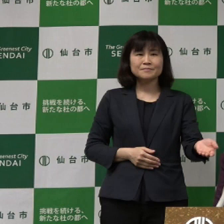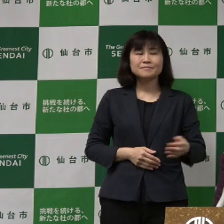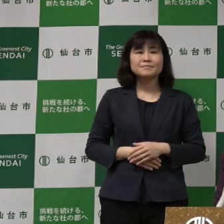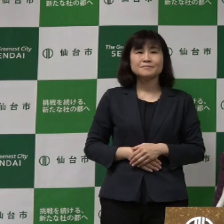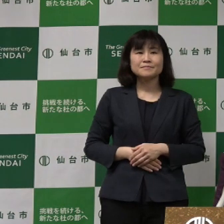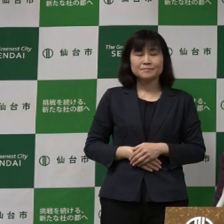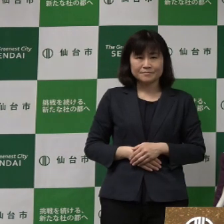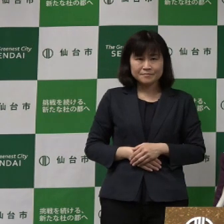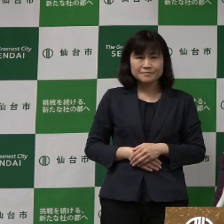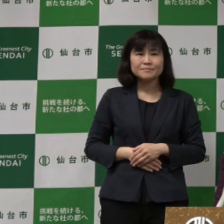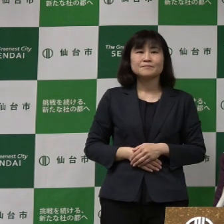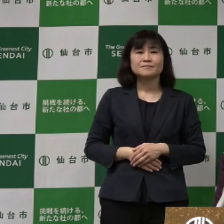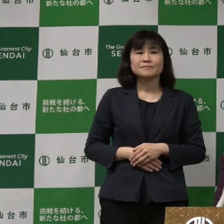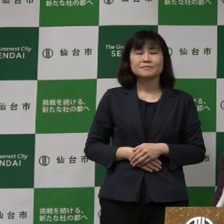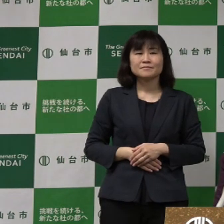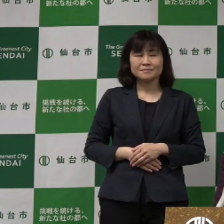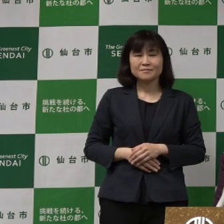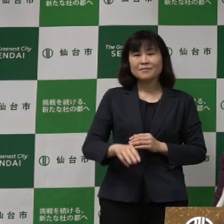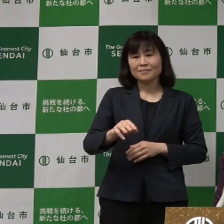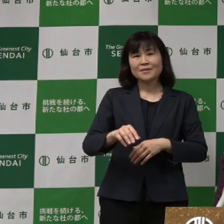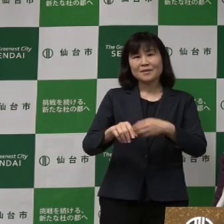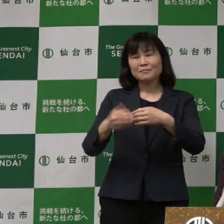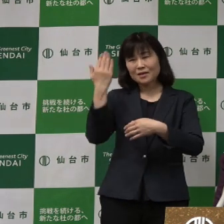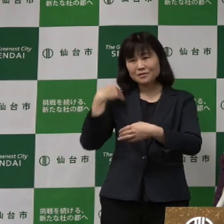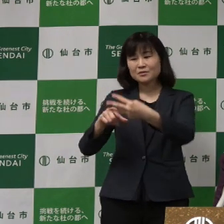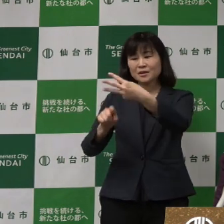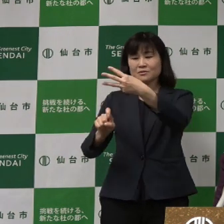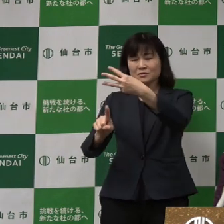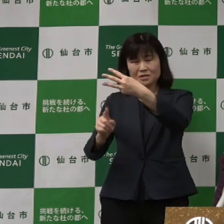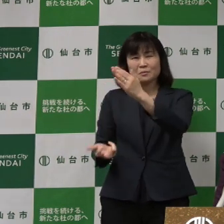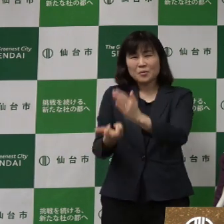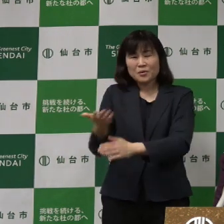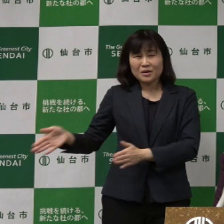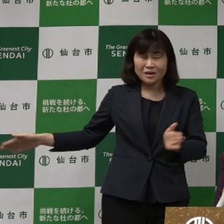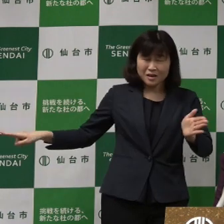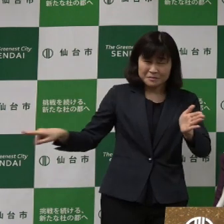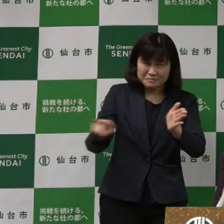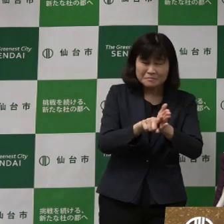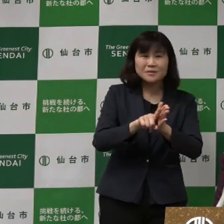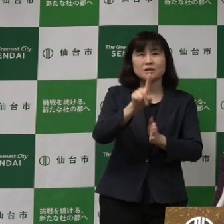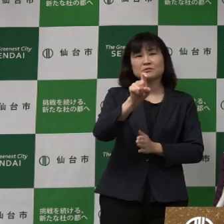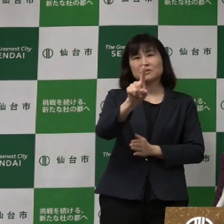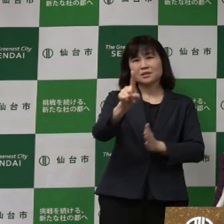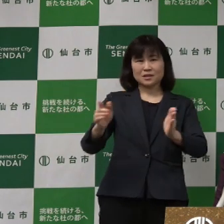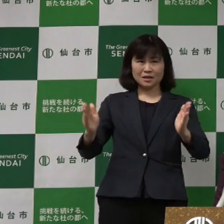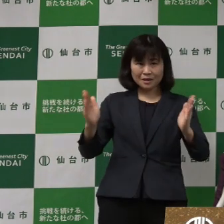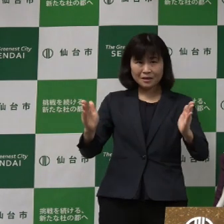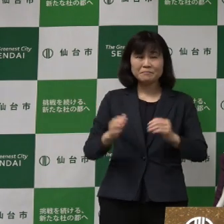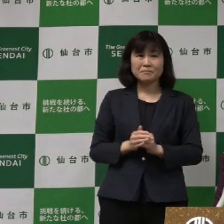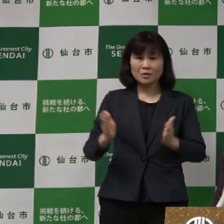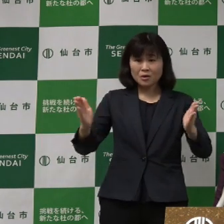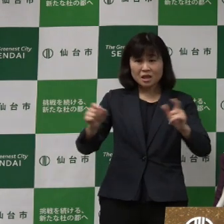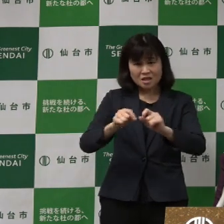3月11日から丸11年が経過いたしました。11年という年月が早いの